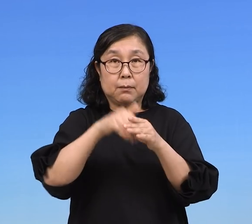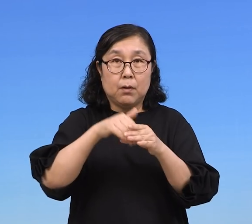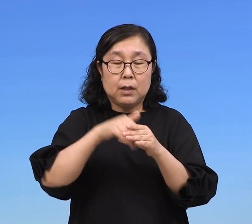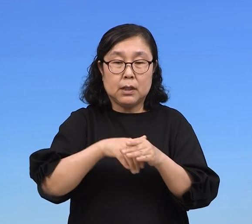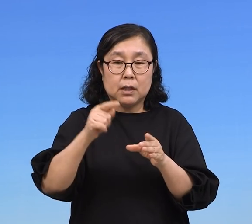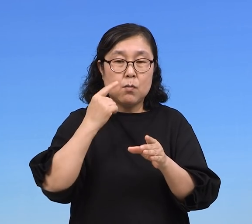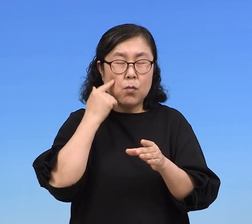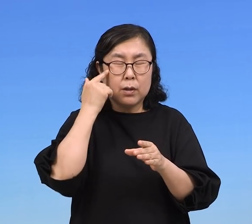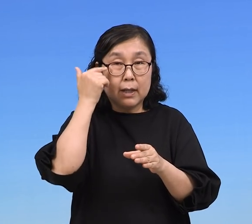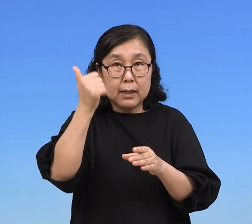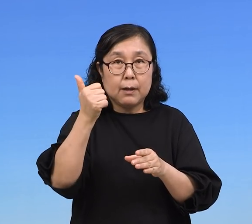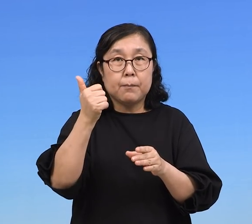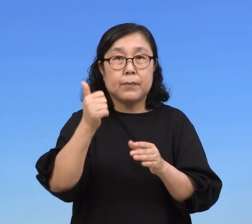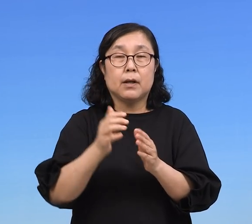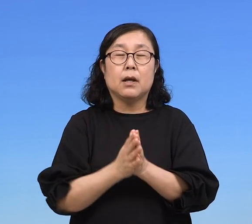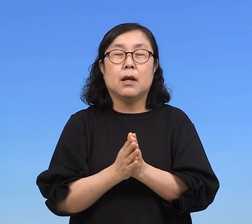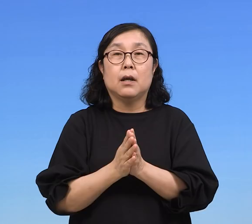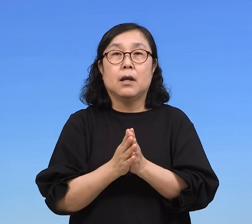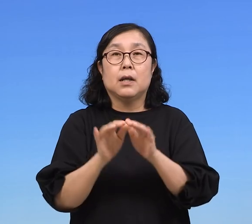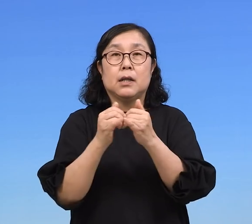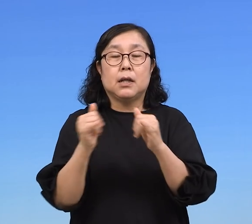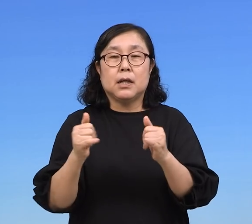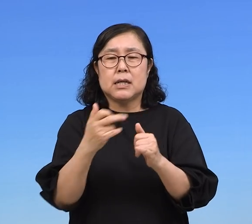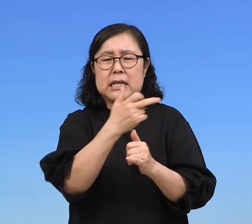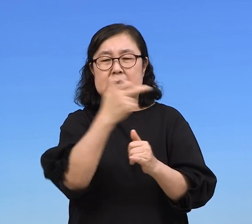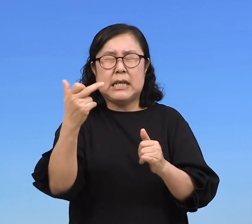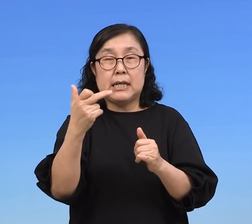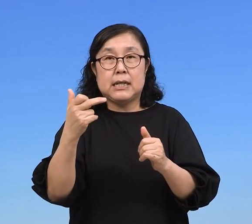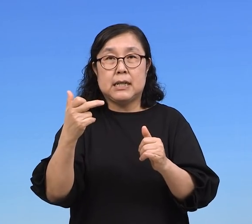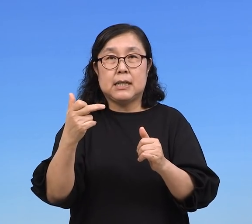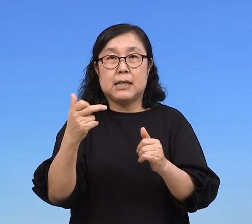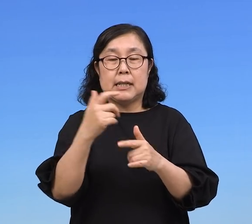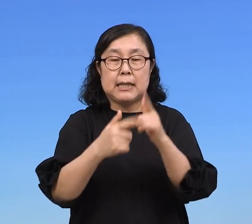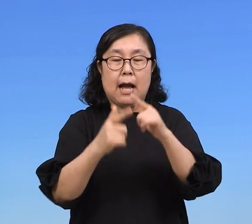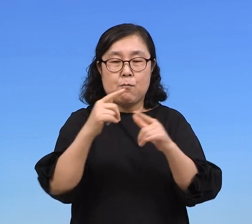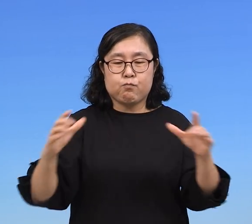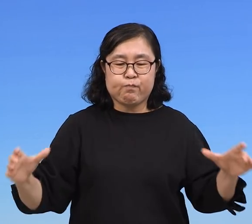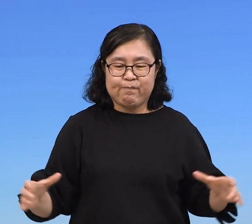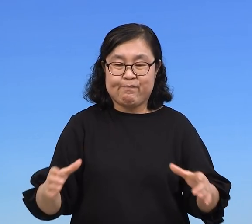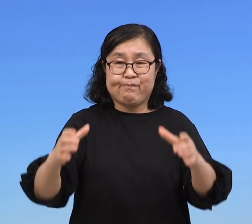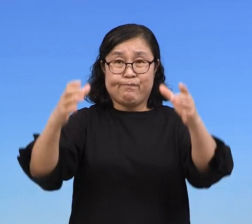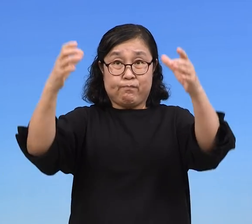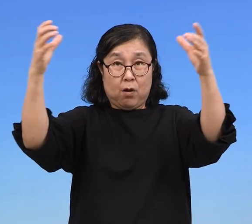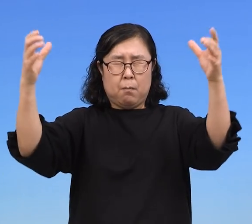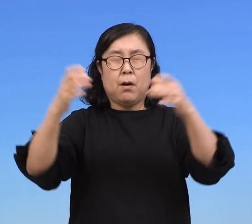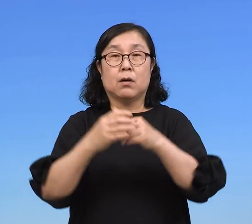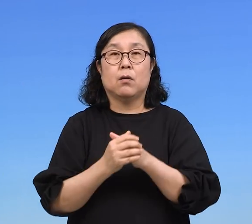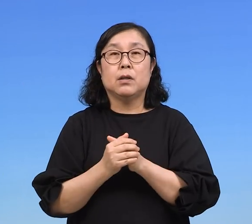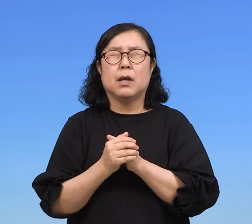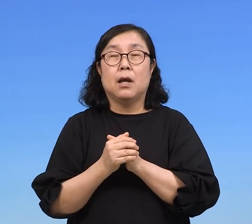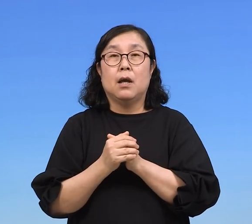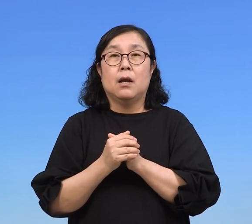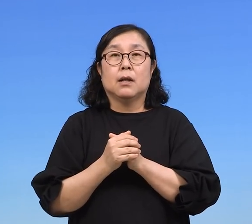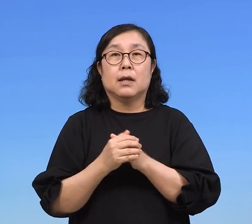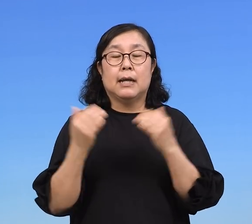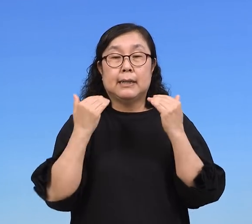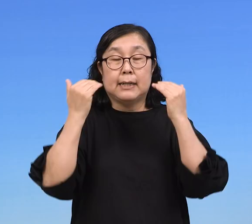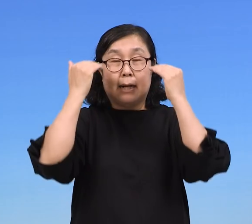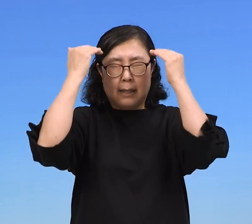심어진 그 목사님들이 이제 그 한 29번 모셔가지고 나는